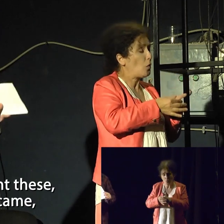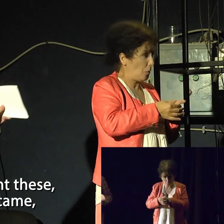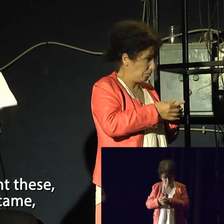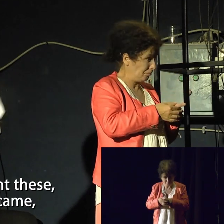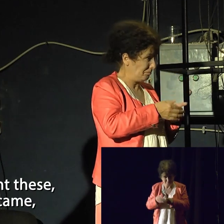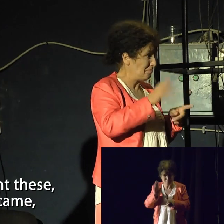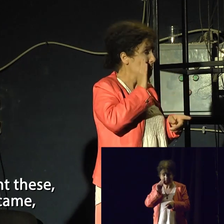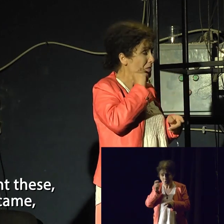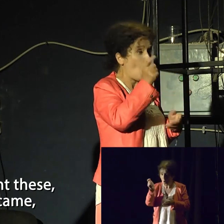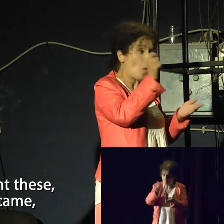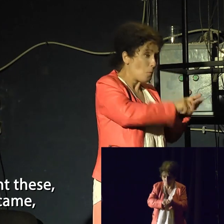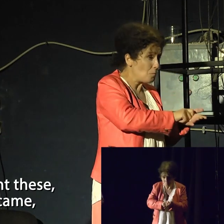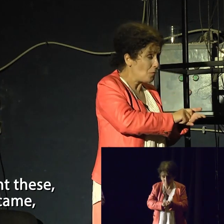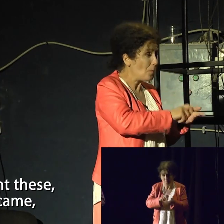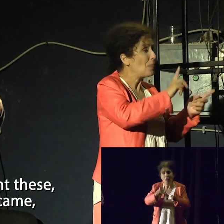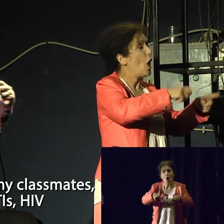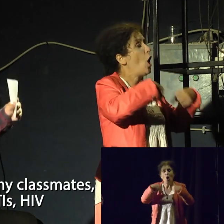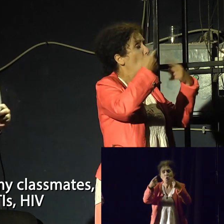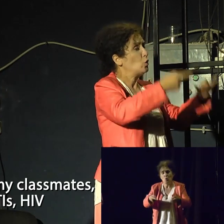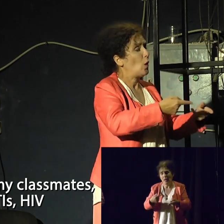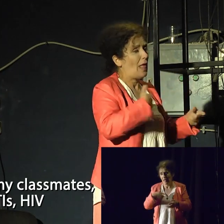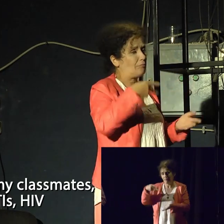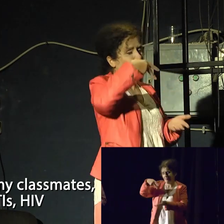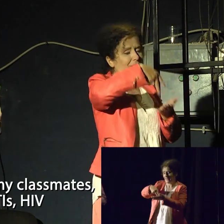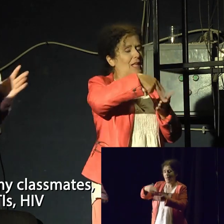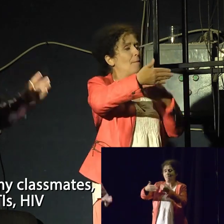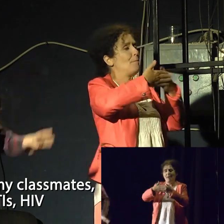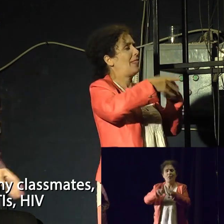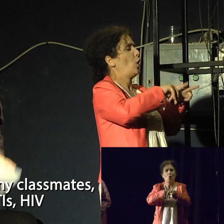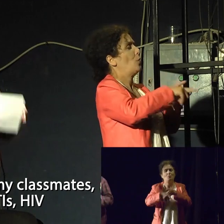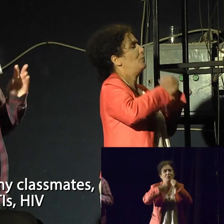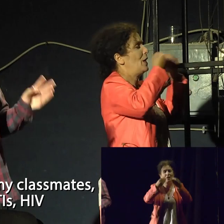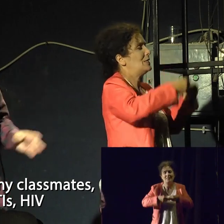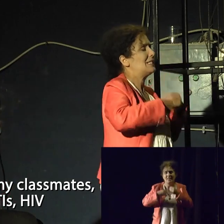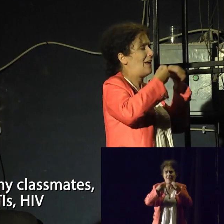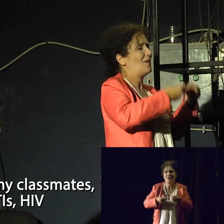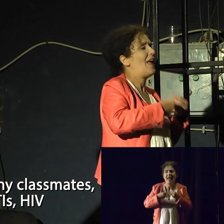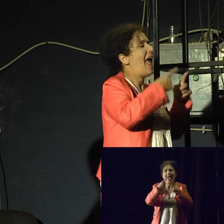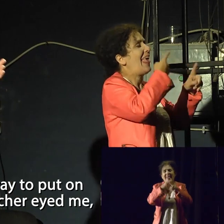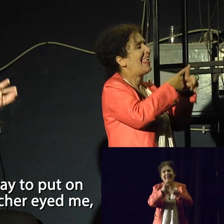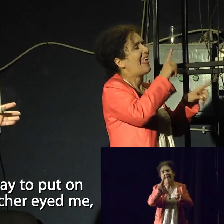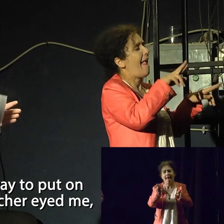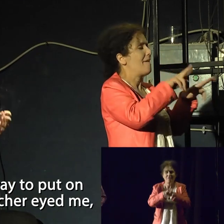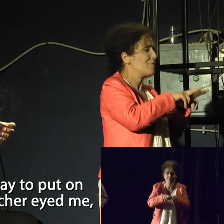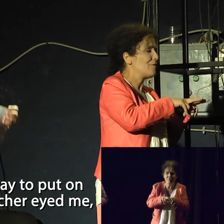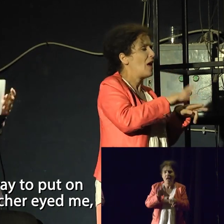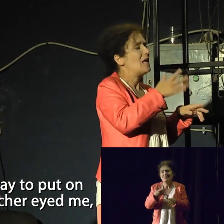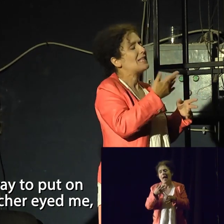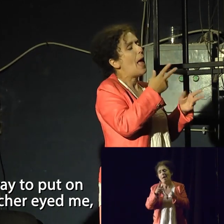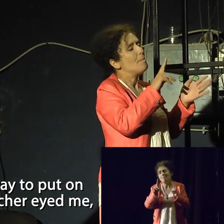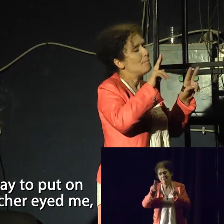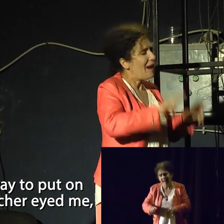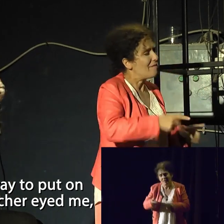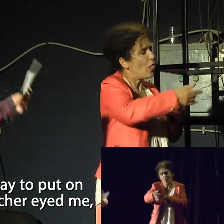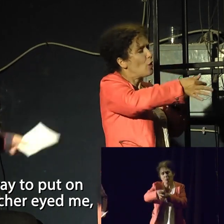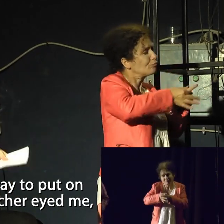Ми купија моите што ми купија, дојде наредниот класен час, јас се застанав пред другарчињата, им зборев за СП, им зборев за ХИВ, им зборев за како тоа правилно се